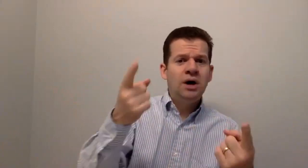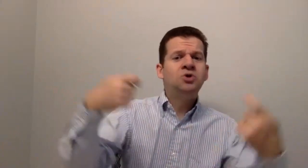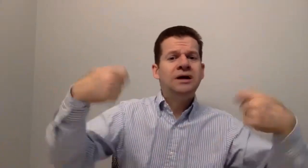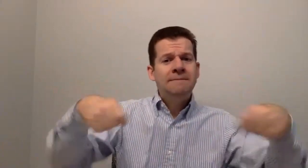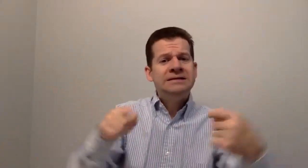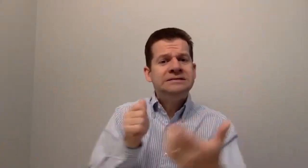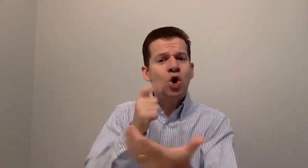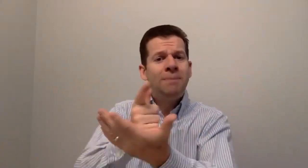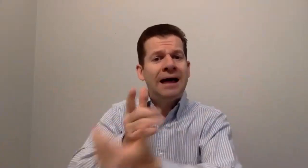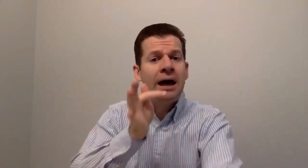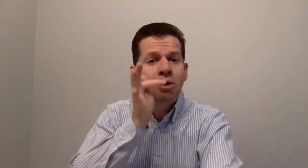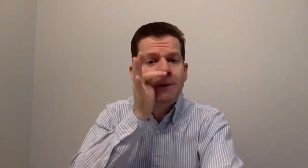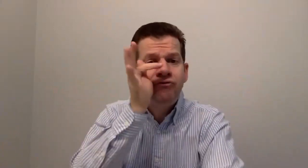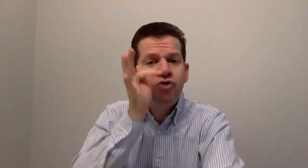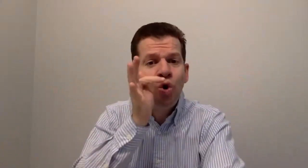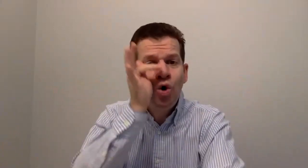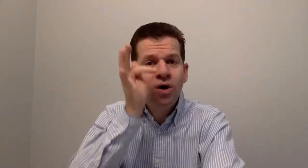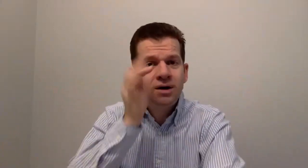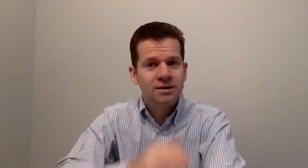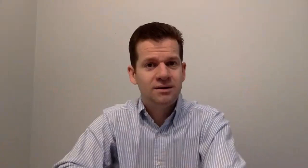quando, precisa comprar uma flor.